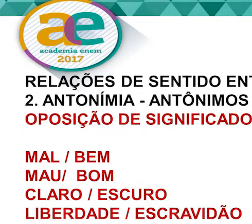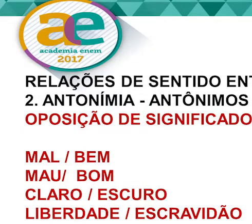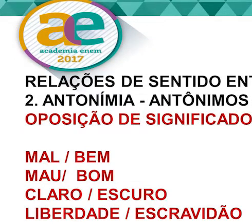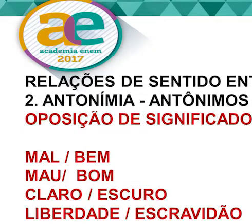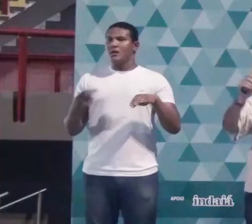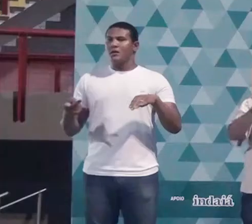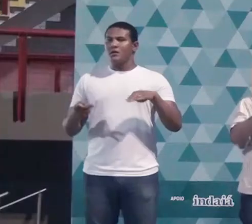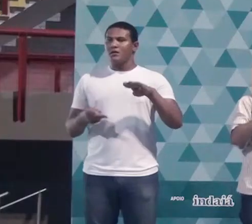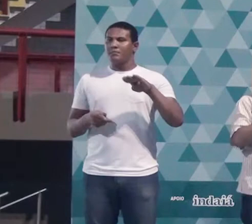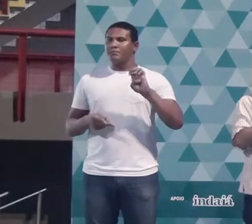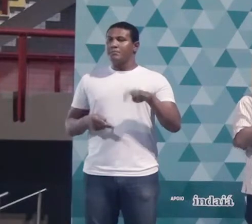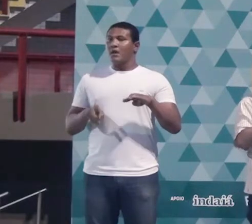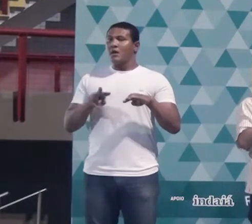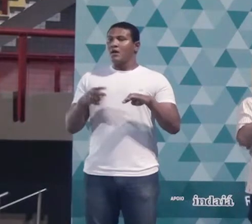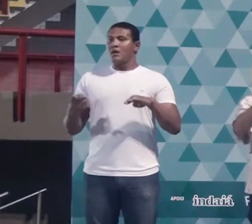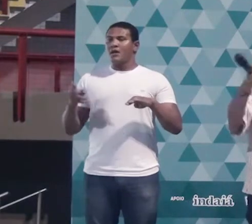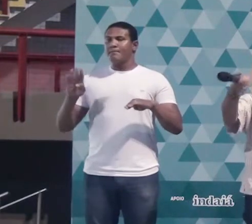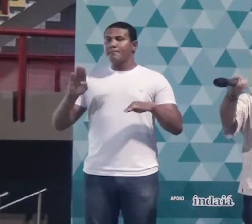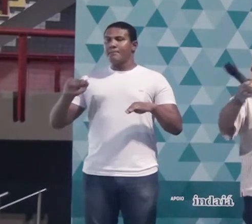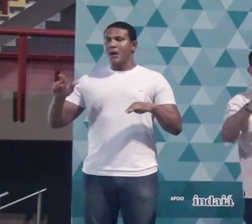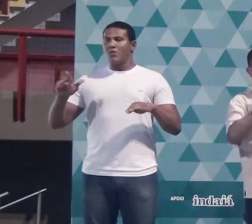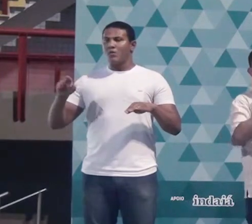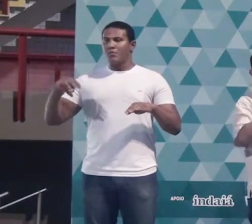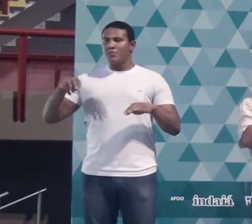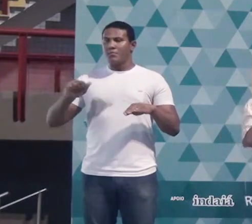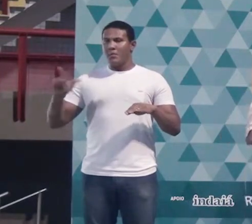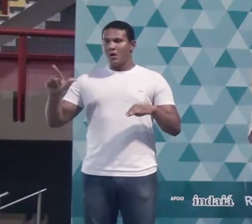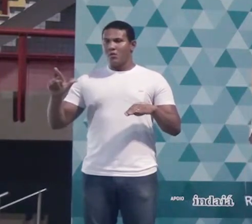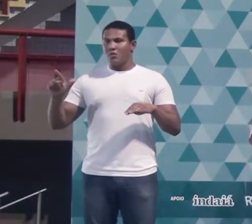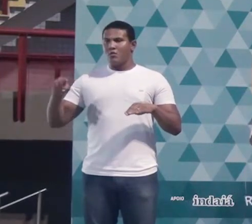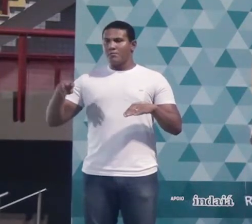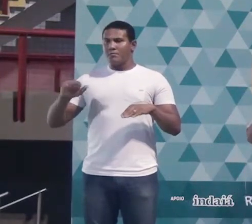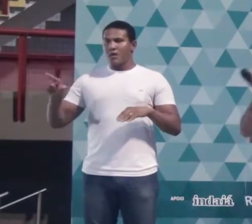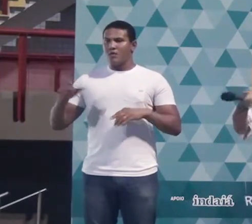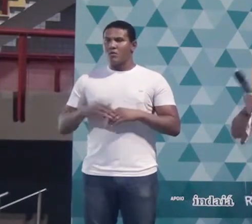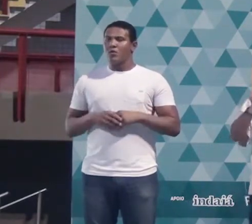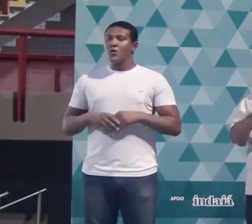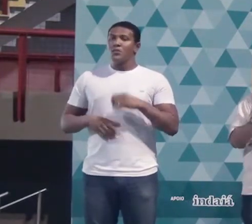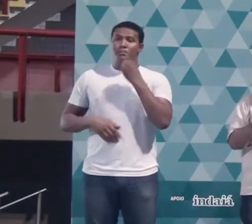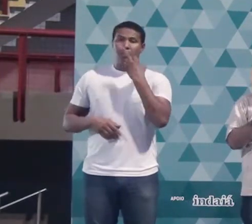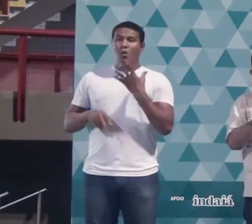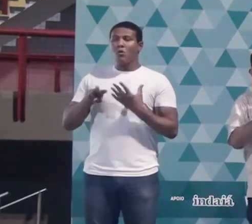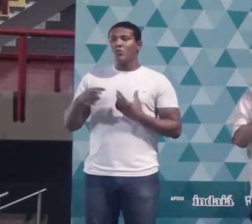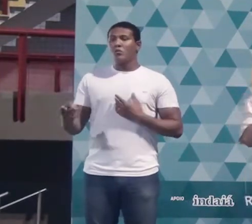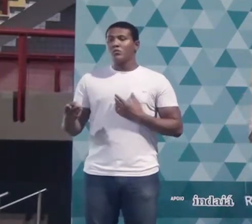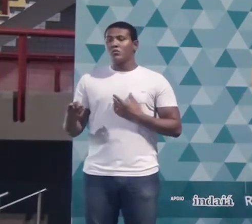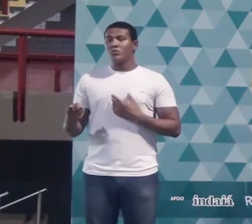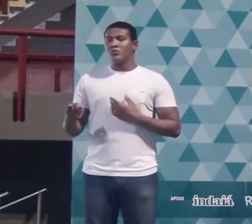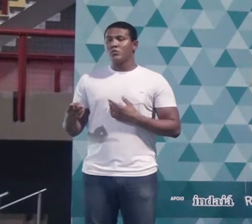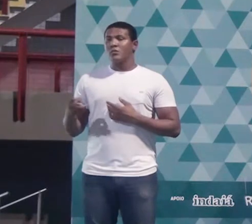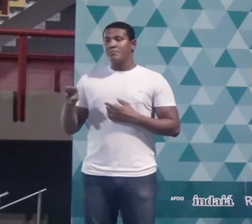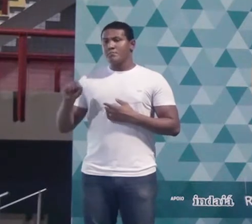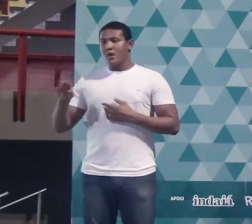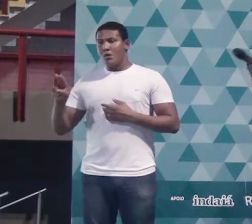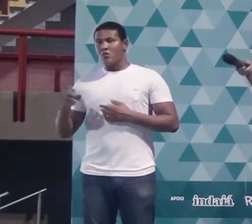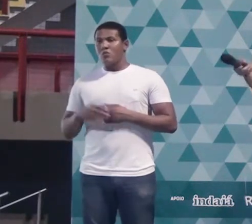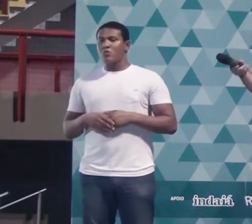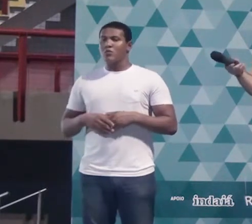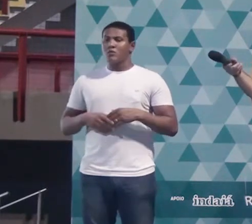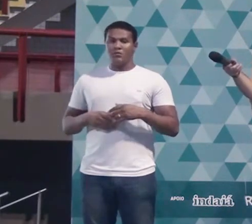bem. Mal. Com L ou com U? Com L. O antônimo de bom? Mal com U. Qual é o antônimo de